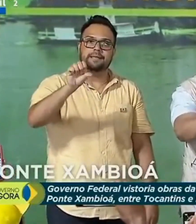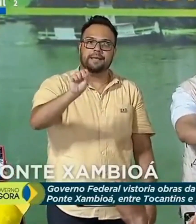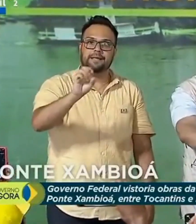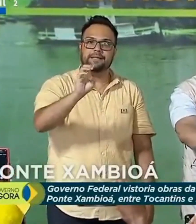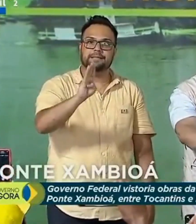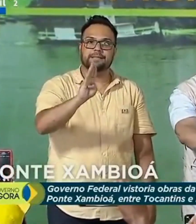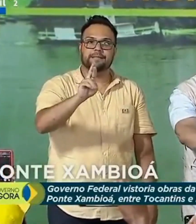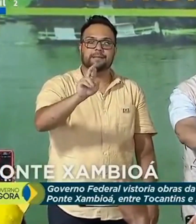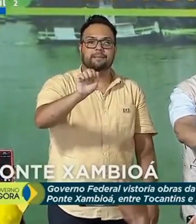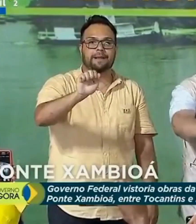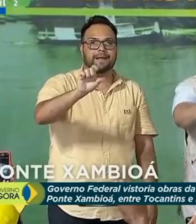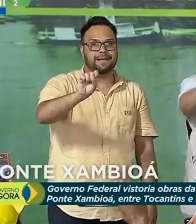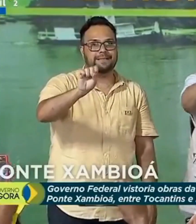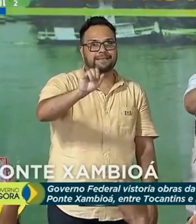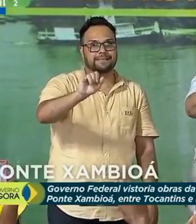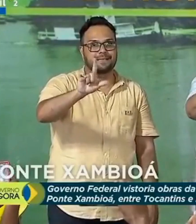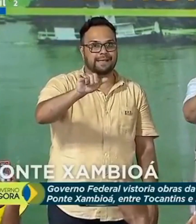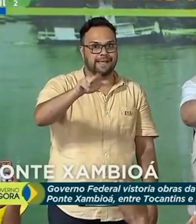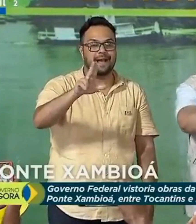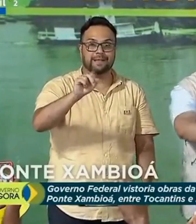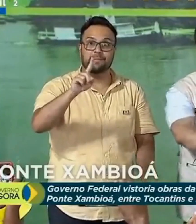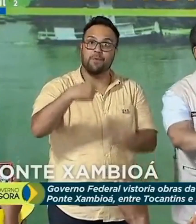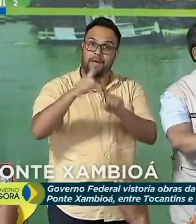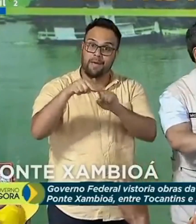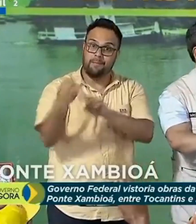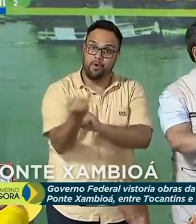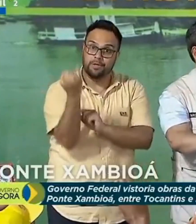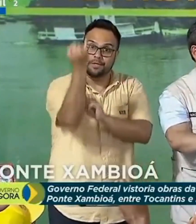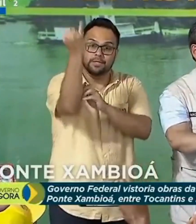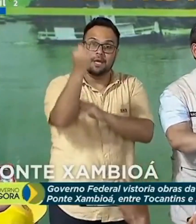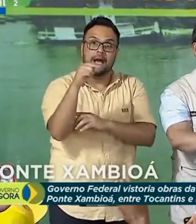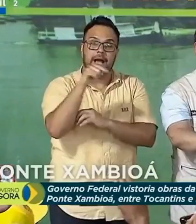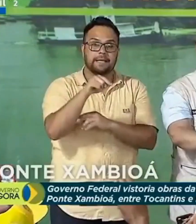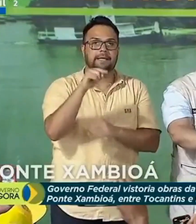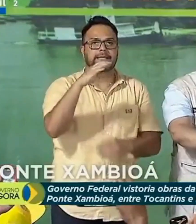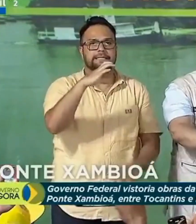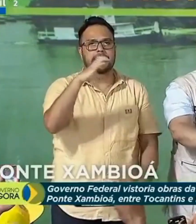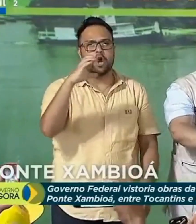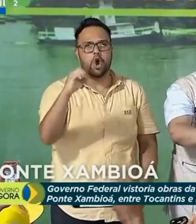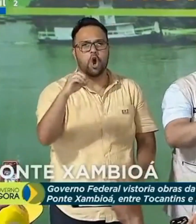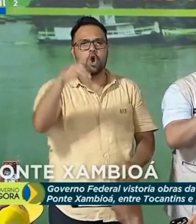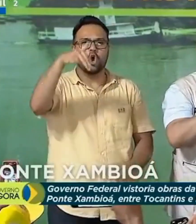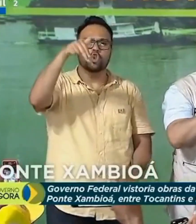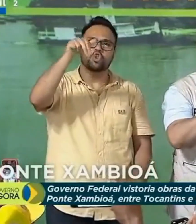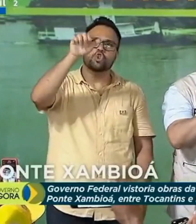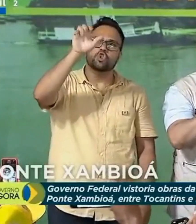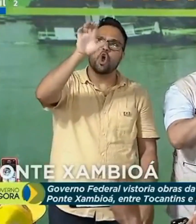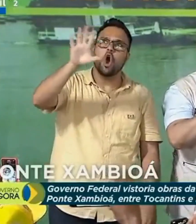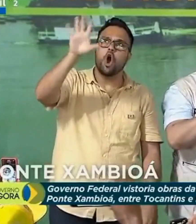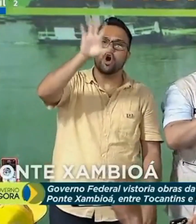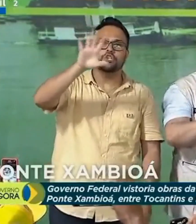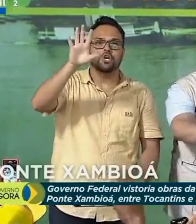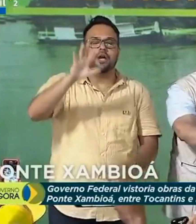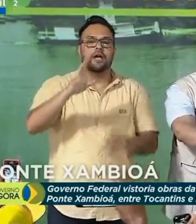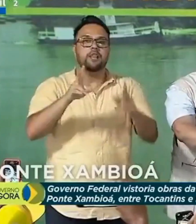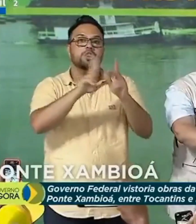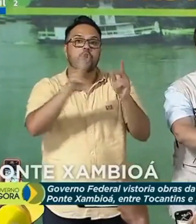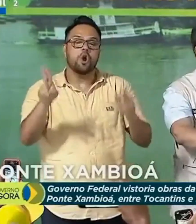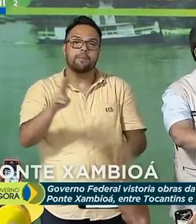tão importante que ela é. Aqui, mais para a banda do Centro-Oeste e do Norte, ela é conhecida como